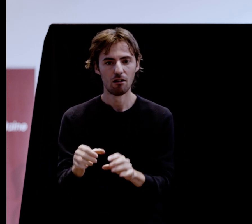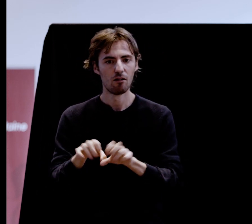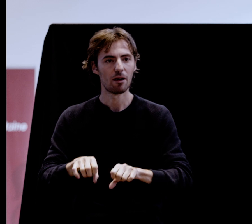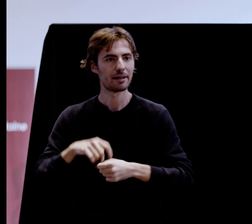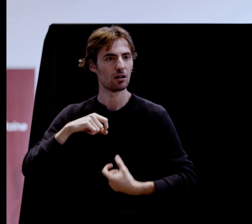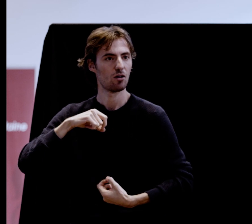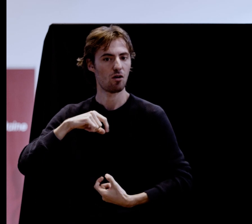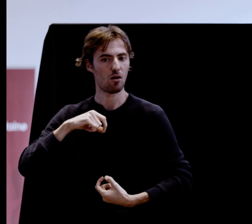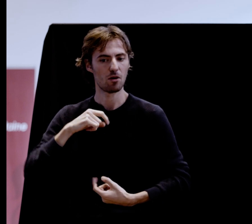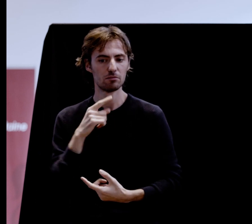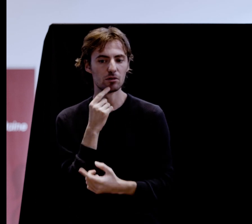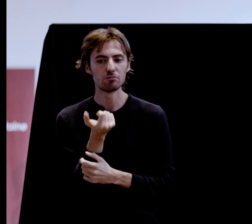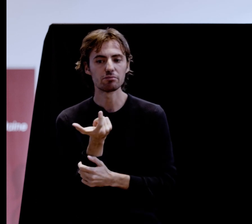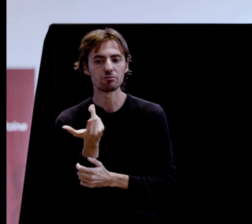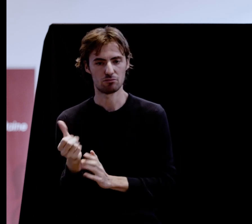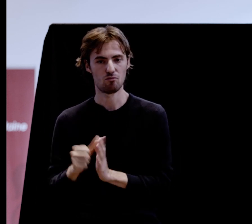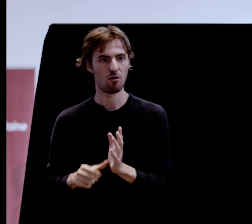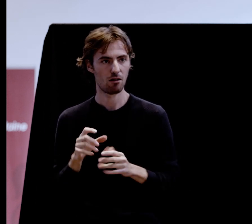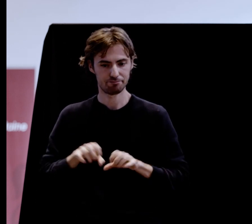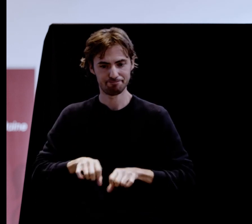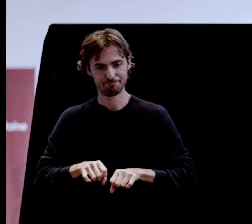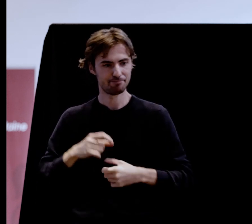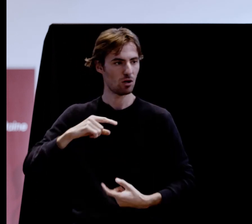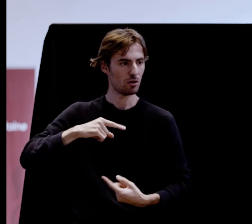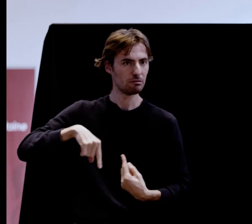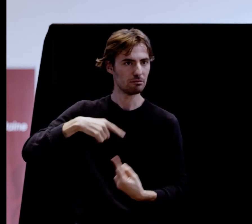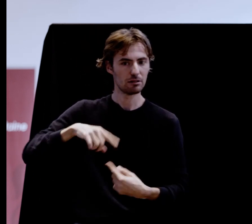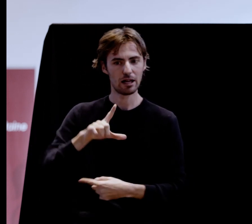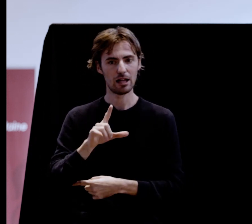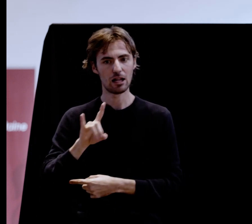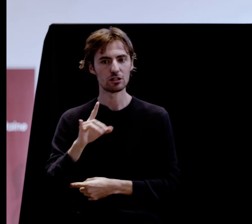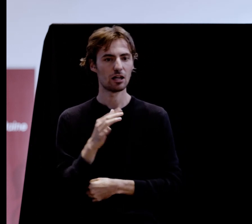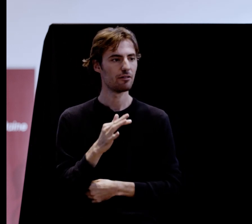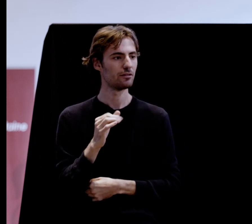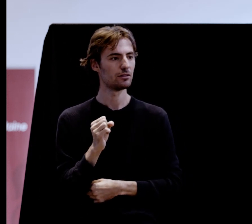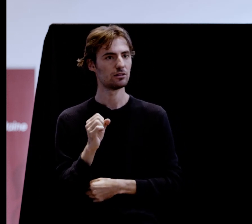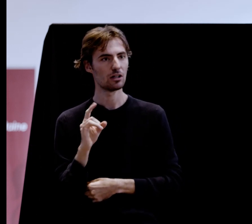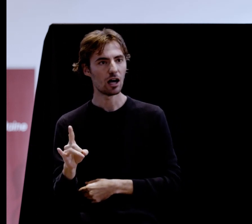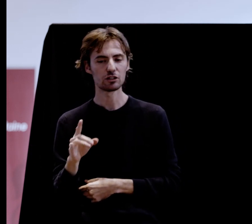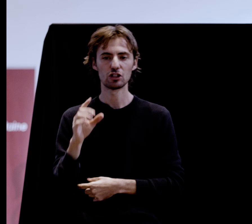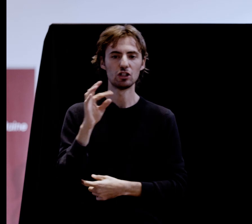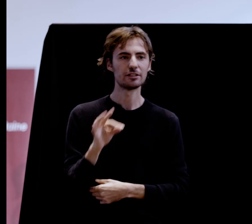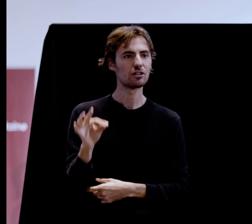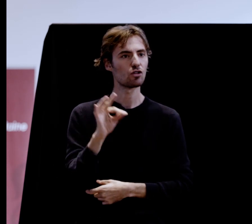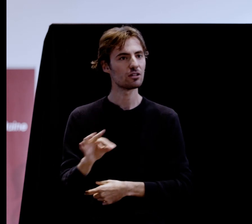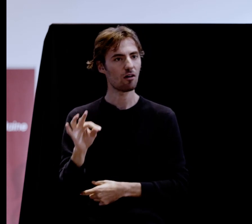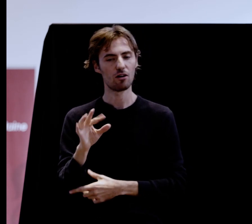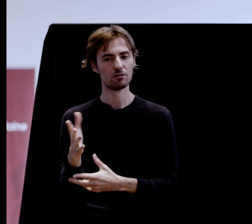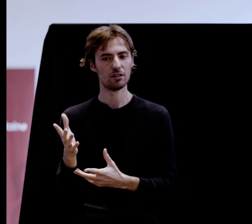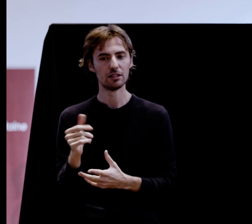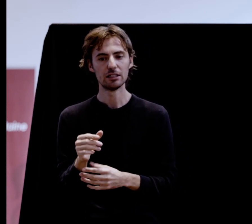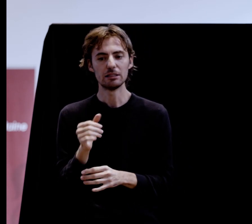des hormones pendant quelques mois, fabrique de la LH, de la FSH, de la testostérone, et peut-être que